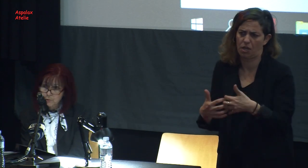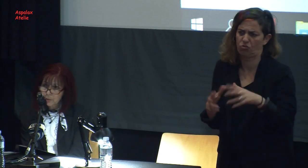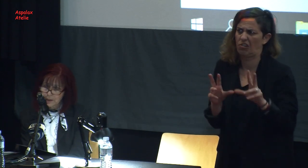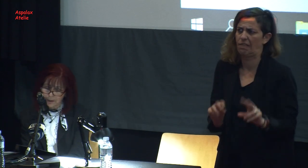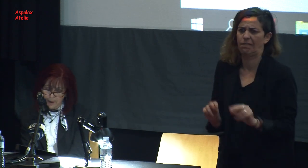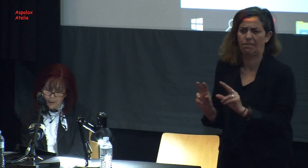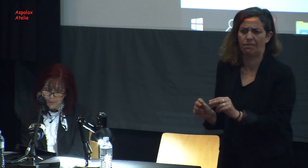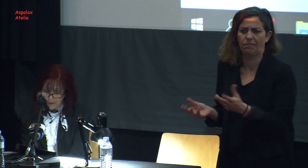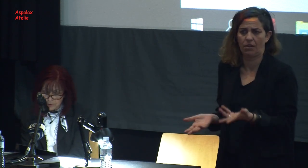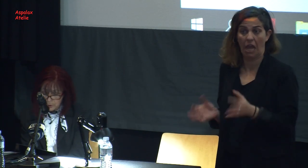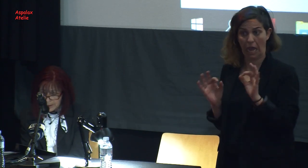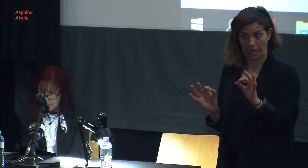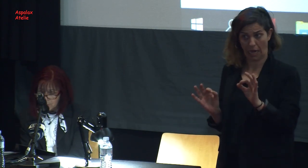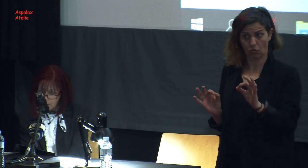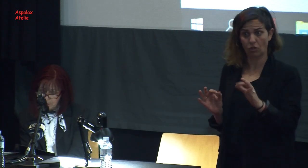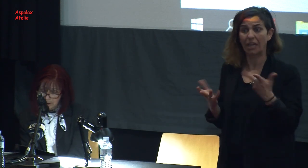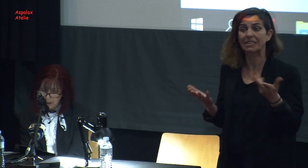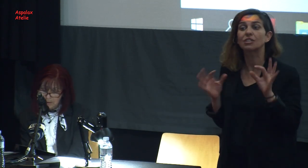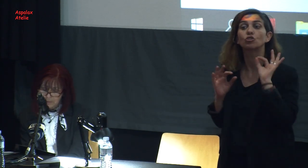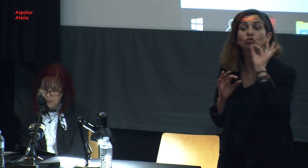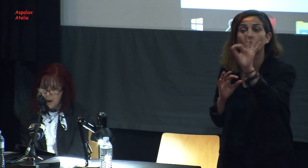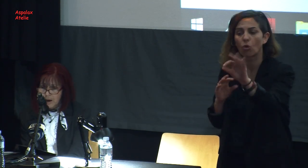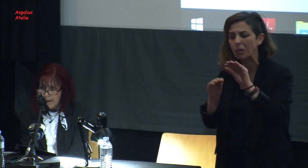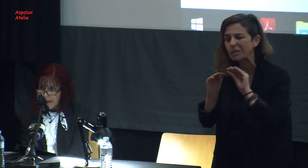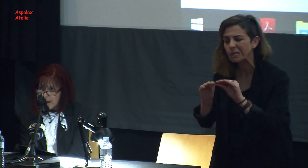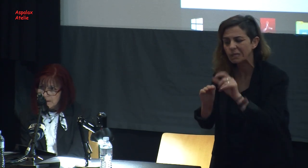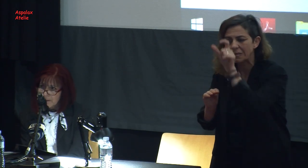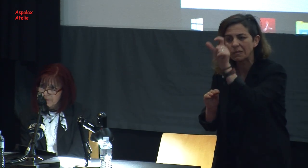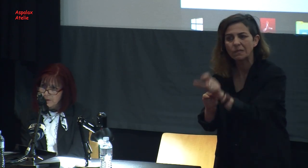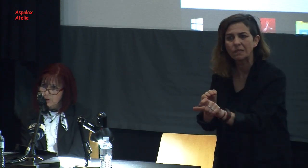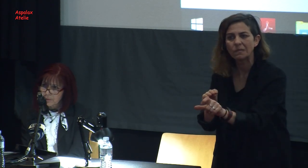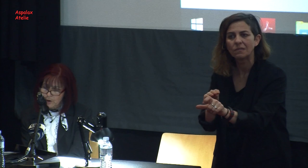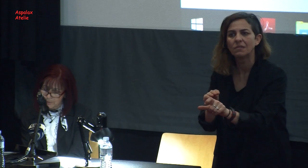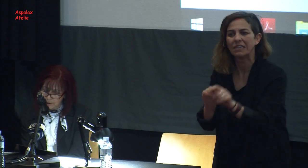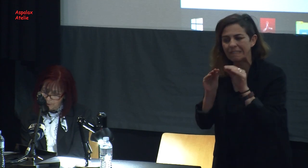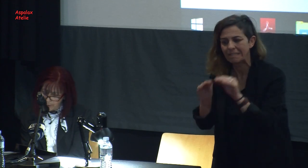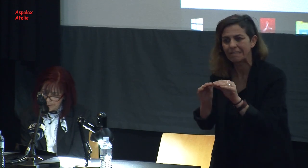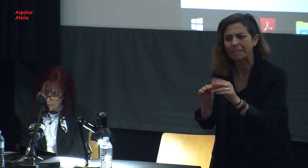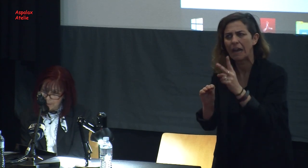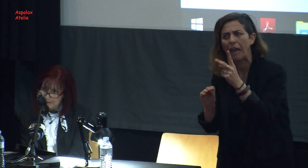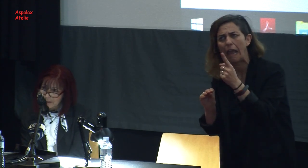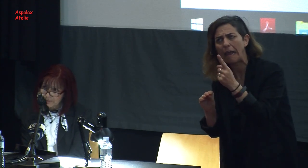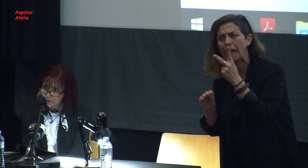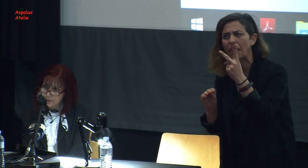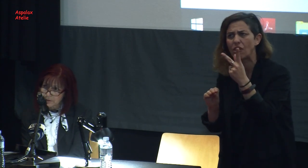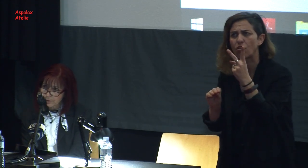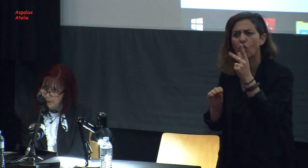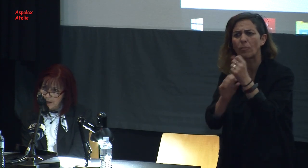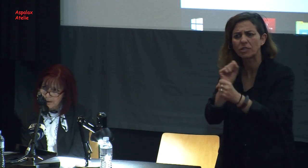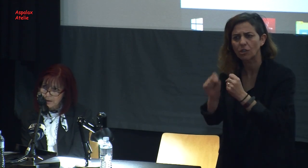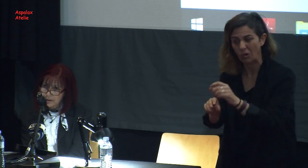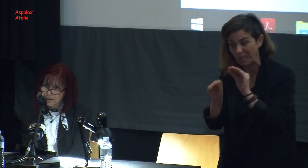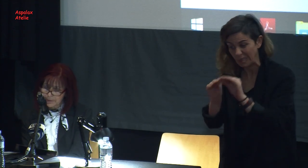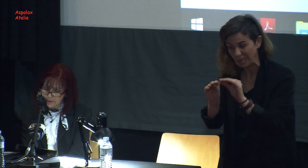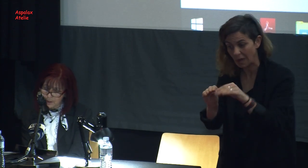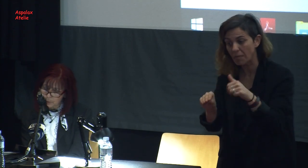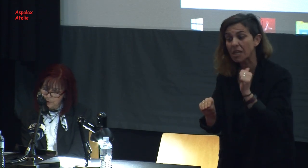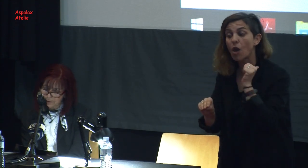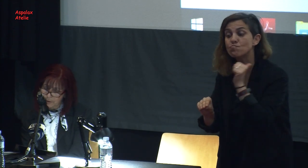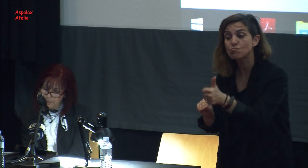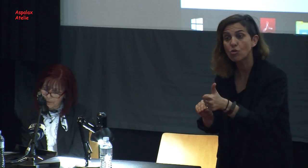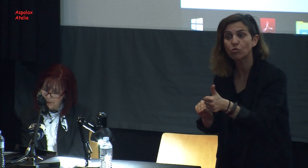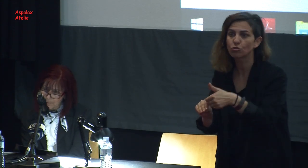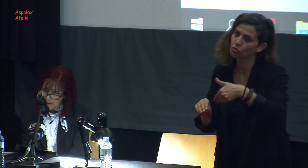ο ρόλος του είναι να εκπαιδεύσει τον ένικο για 1, 2, 2,5 χρόνια και μετά να μπει στην κοινωνία, να βγει